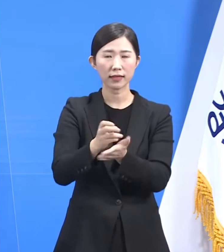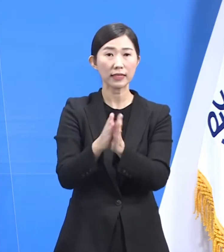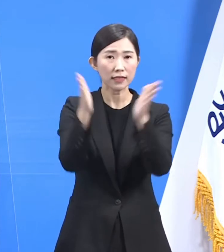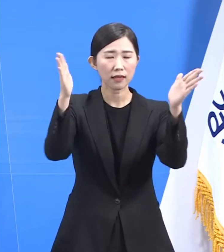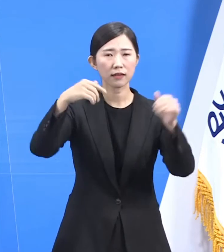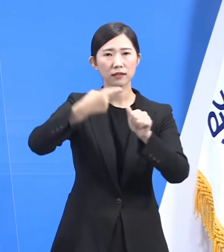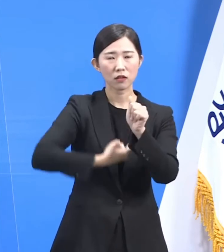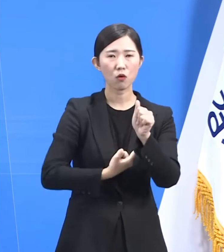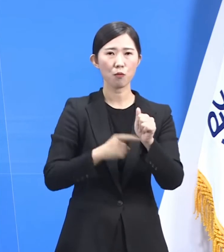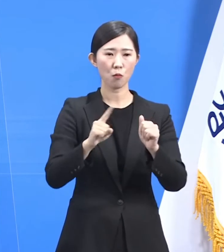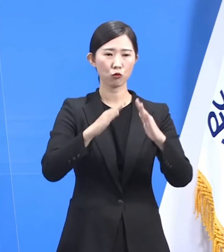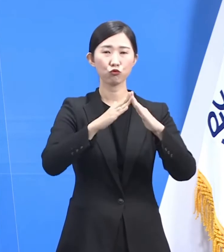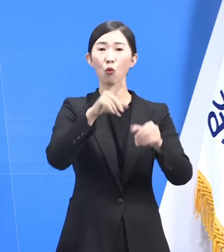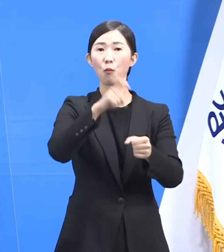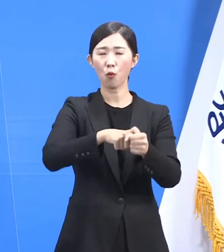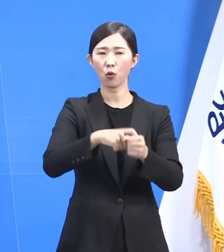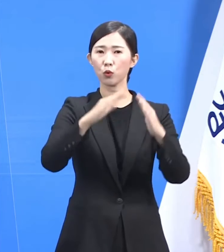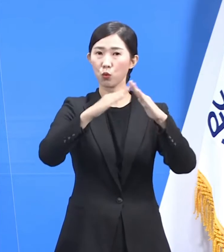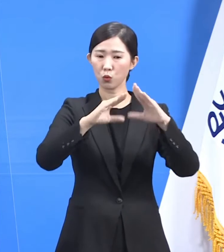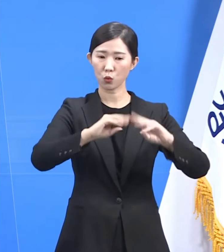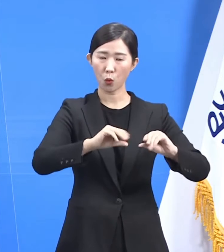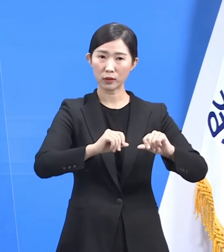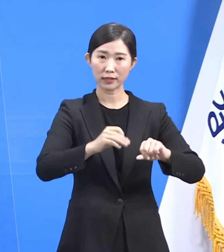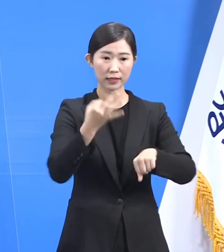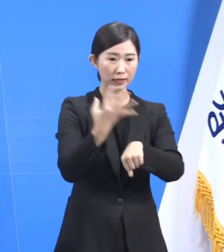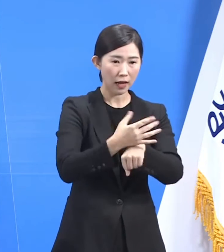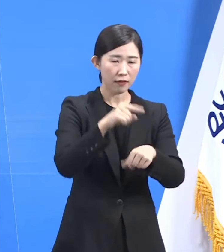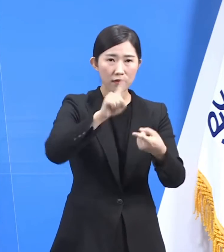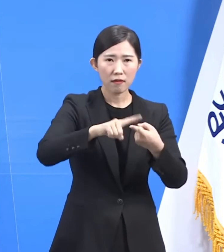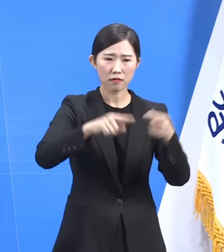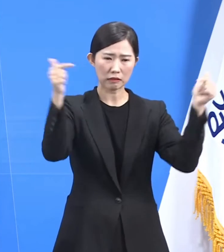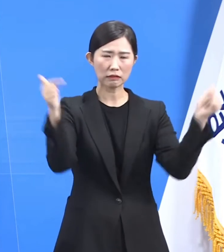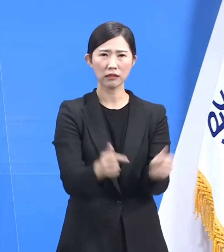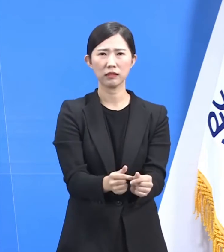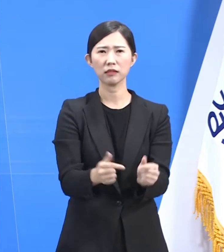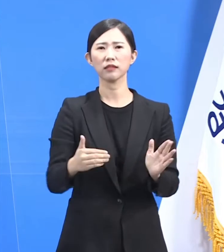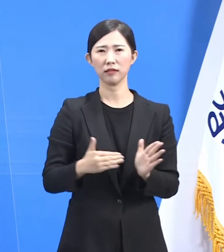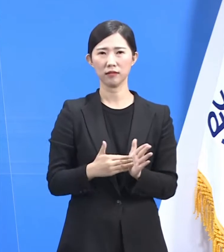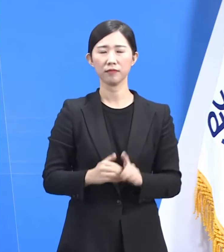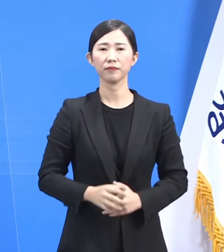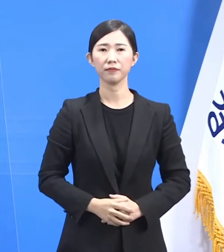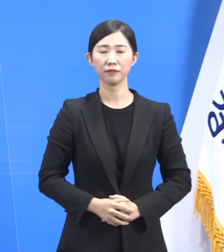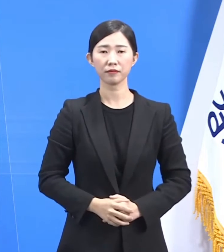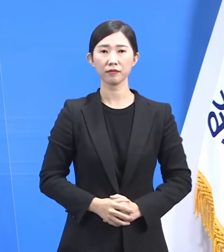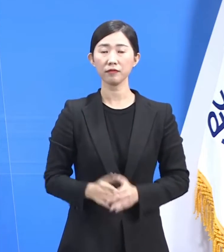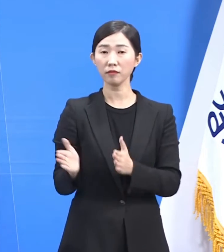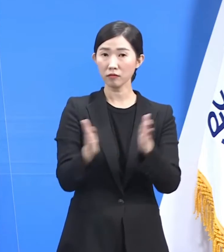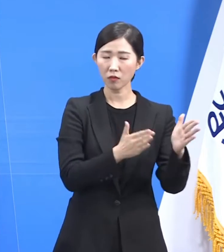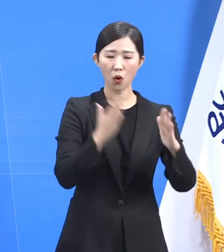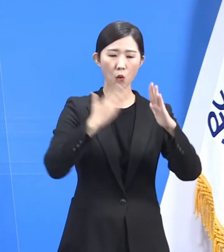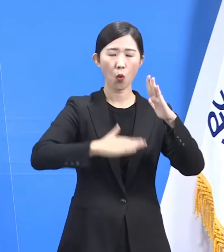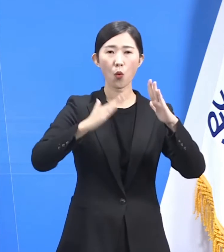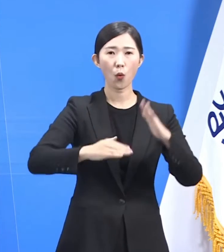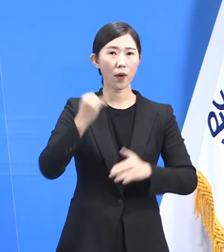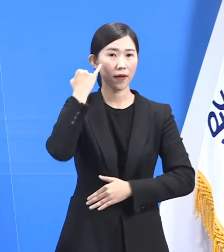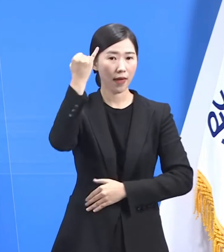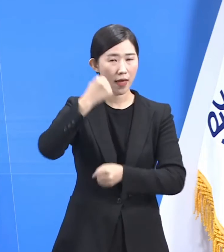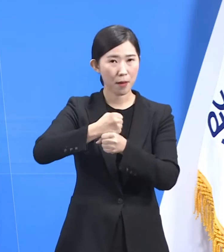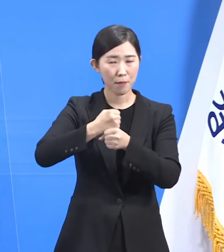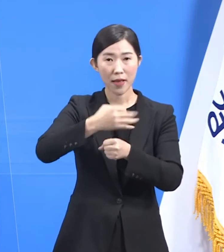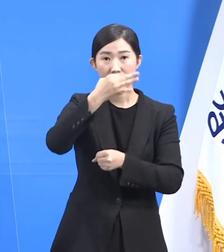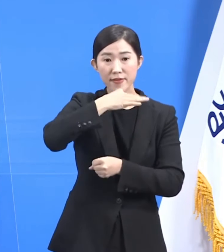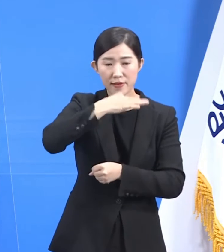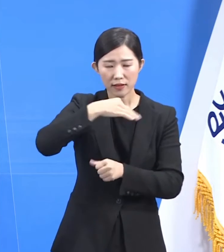주거용 토지 취득을 대규모로 감축시켰습니다. 또한 공공개발이익 도민 환원제